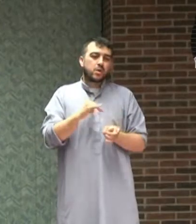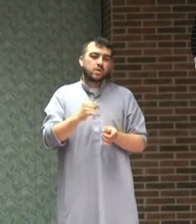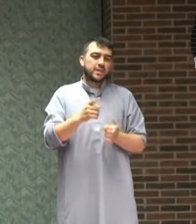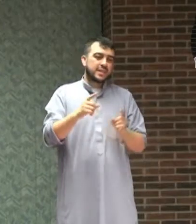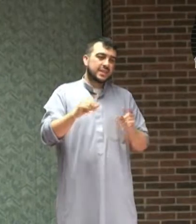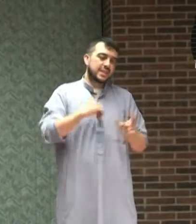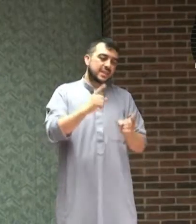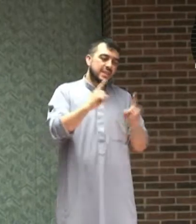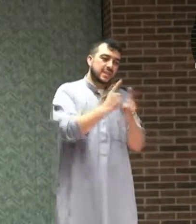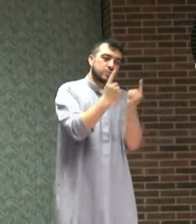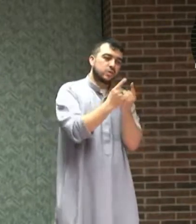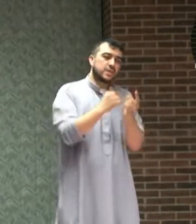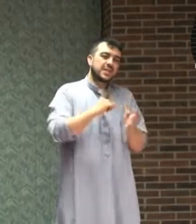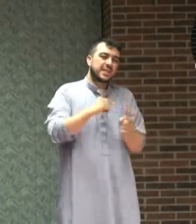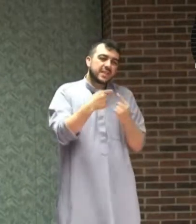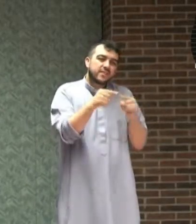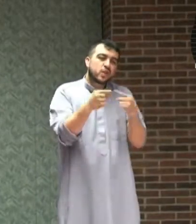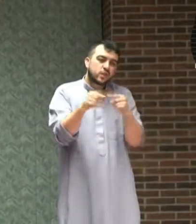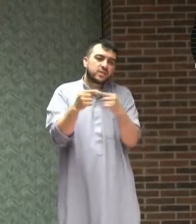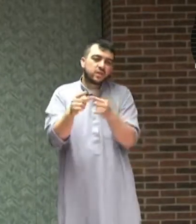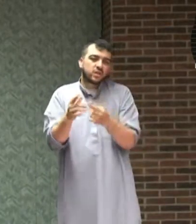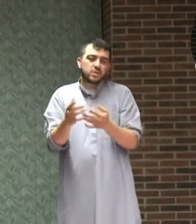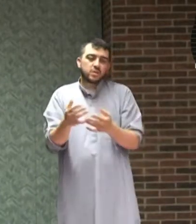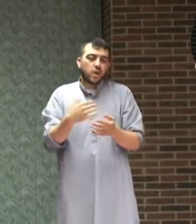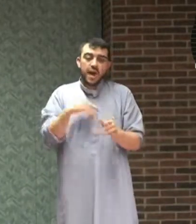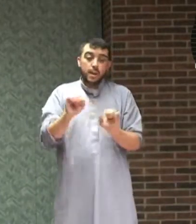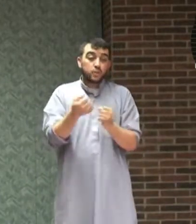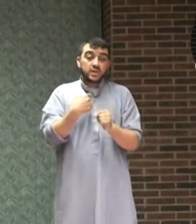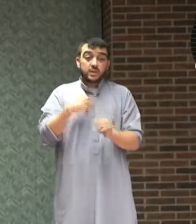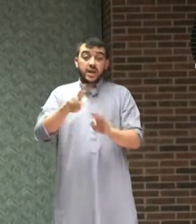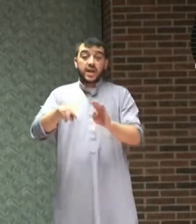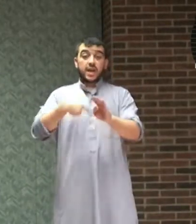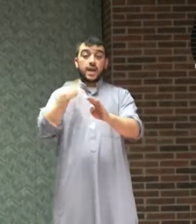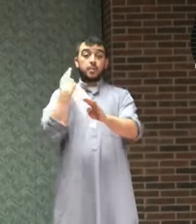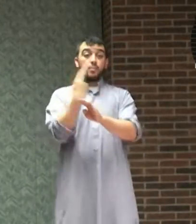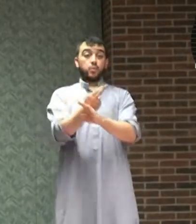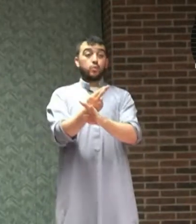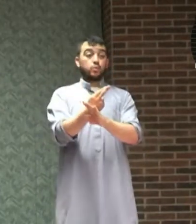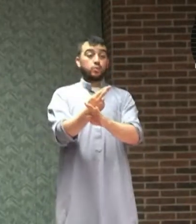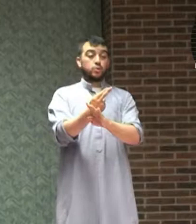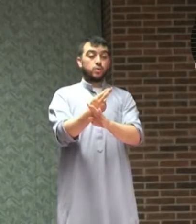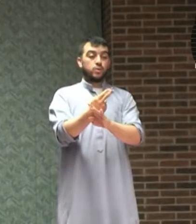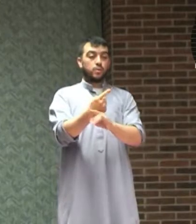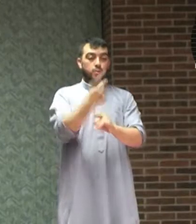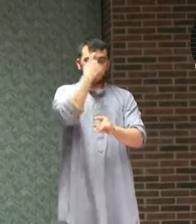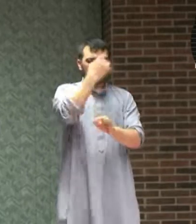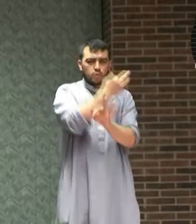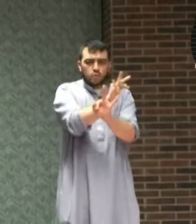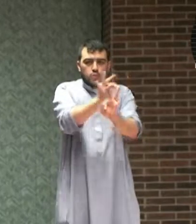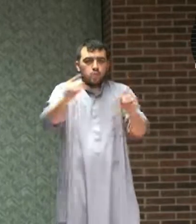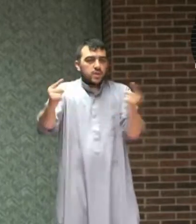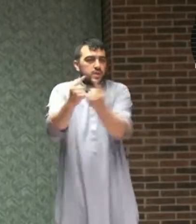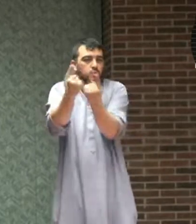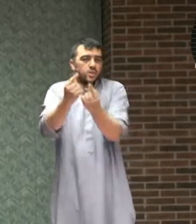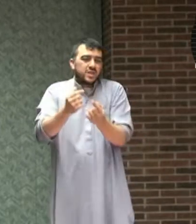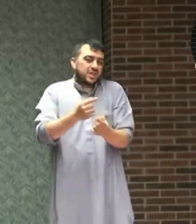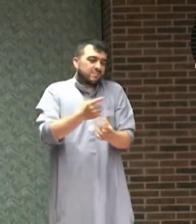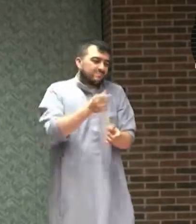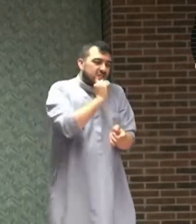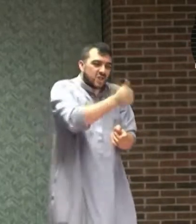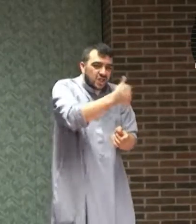conflit est assez particulier. On ne peut pas donner une réponse valable pour tous les conflits et dans tous les cas de figure. Non, on ne peut pas